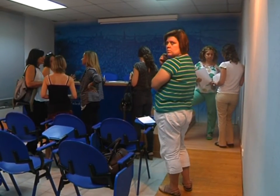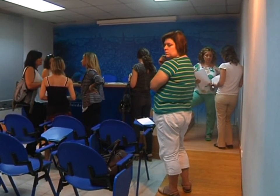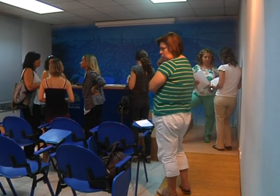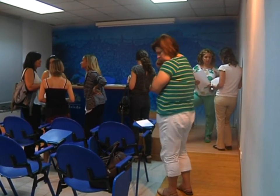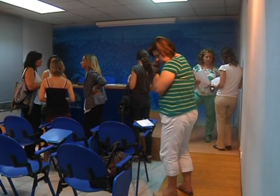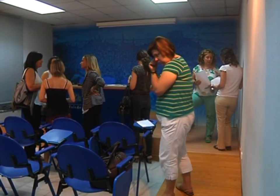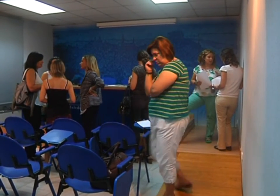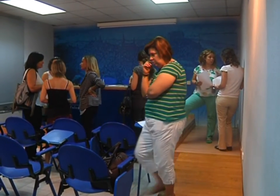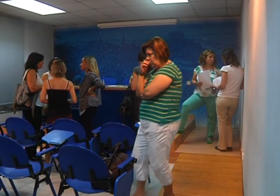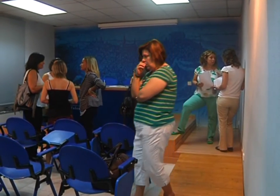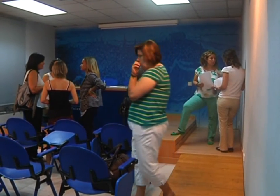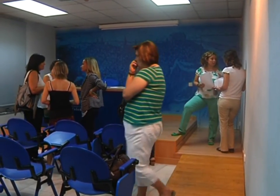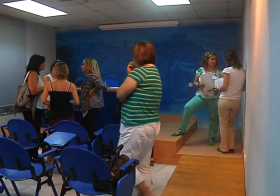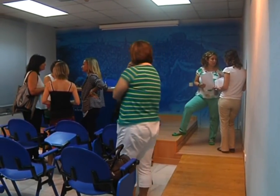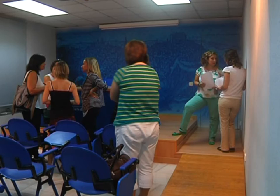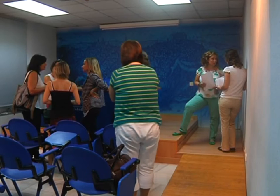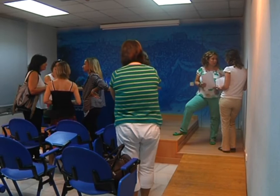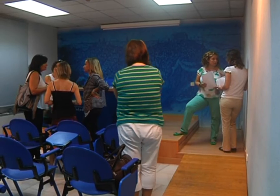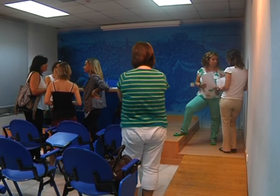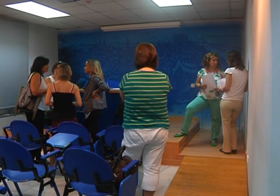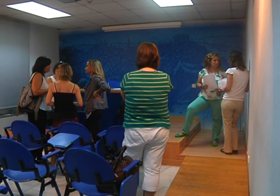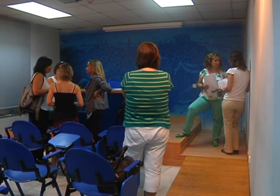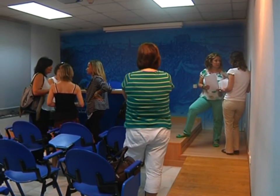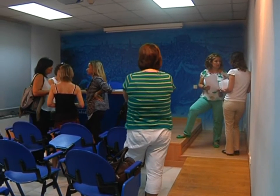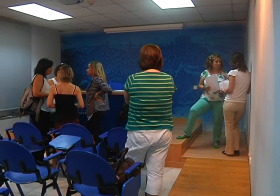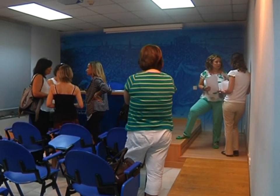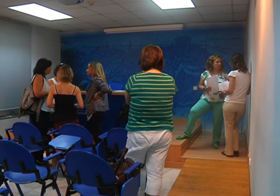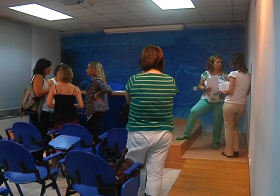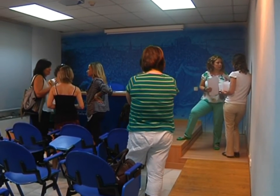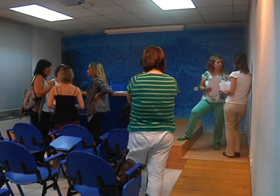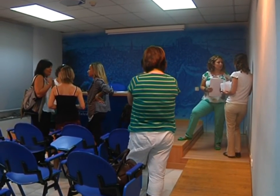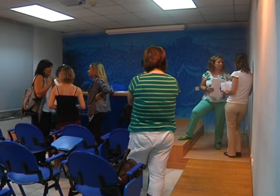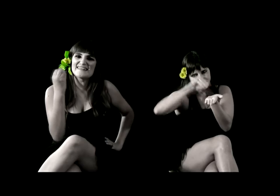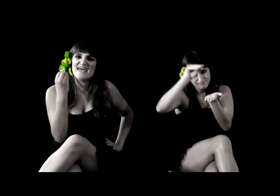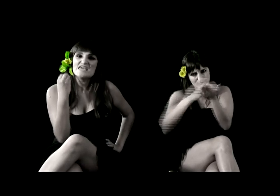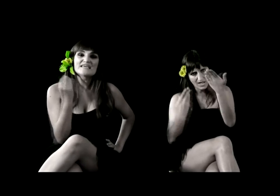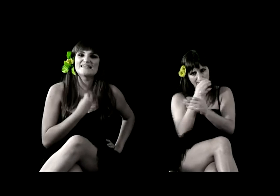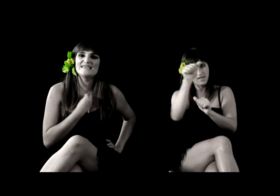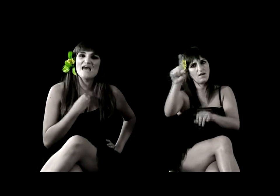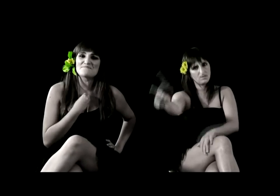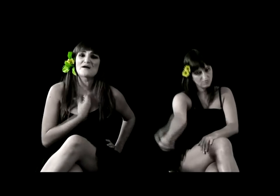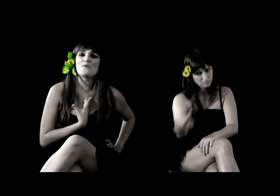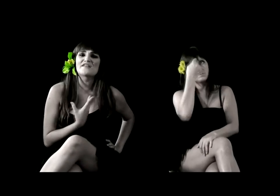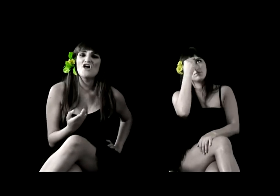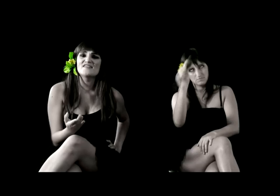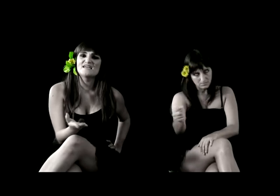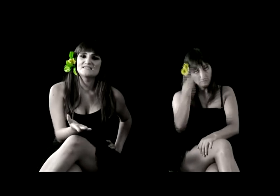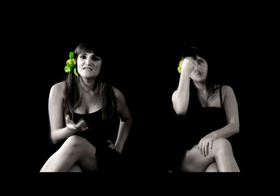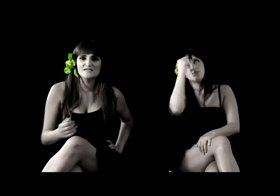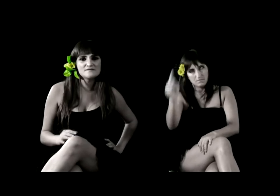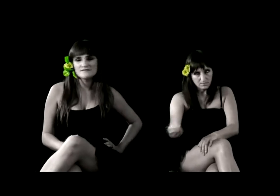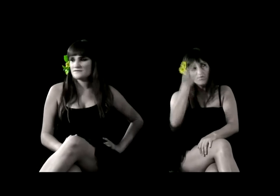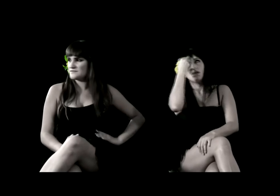quien no pueden oír lo que ha hecho que sea galardonada con el Premio Solidario de 11 Castilla-La Mancha. Por cierto, el precio de la entrada para